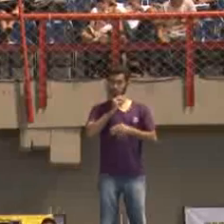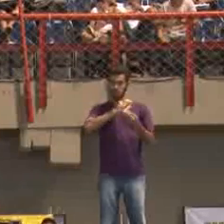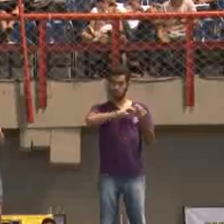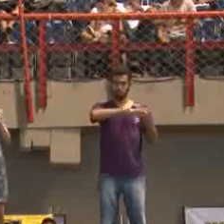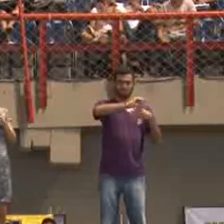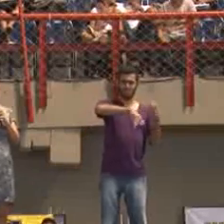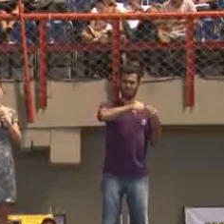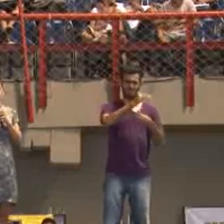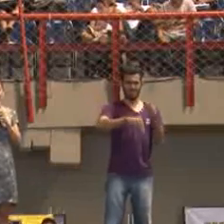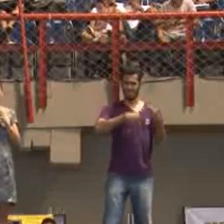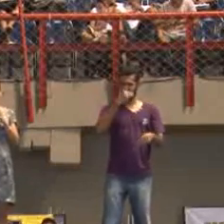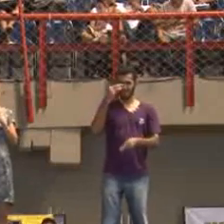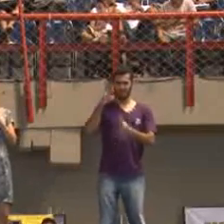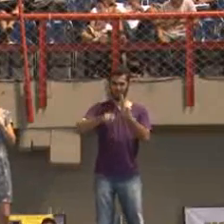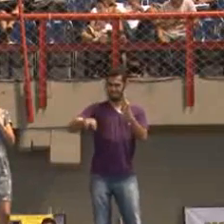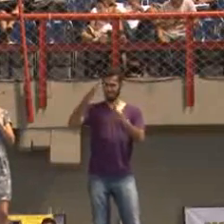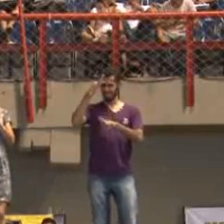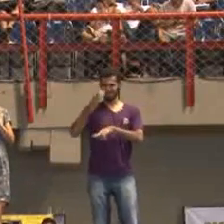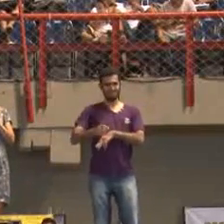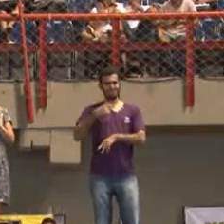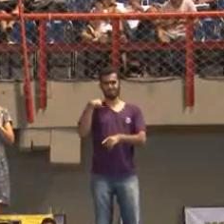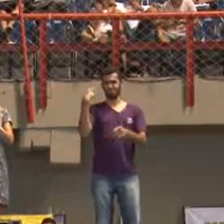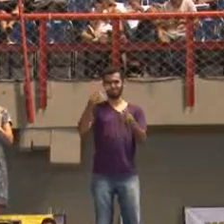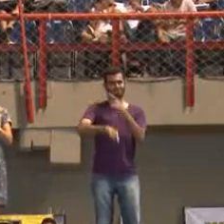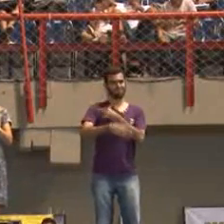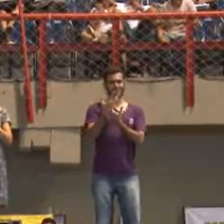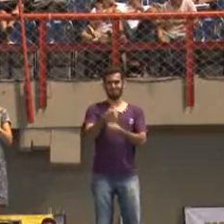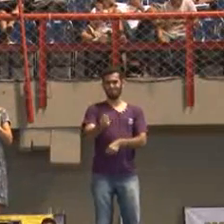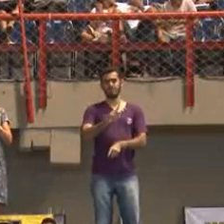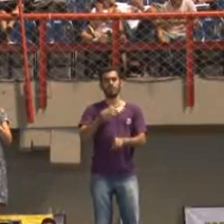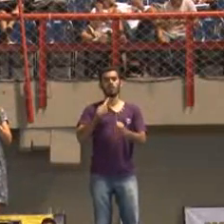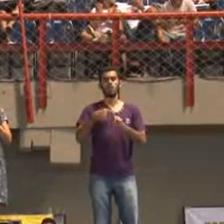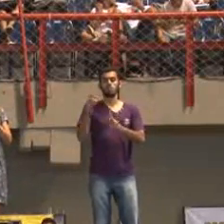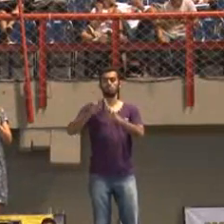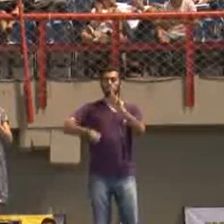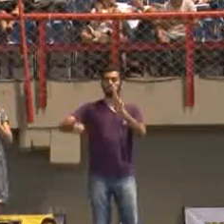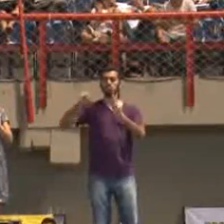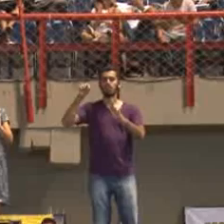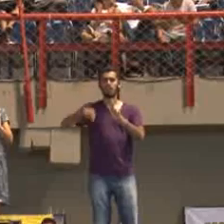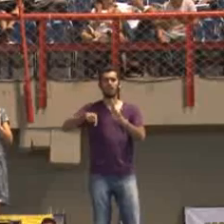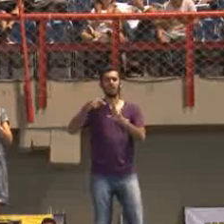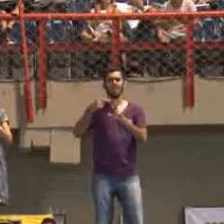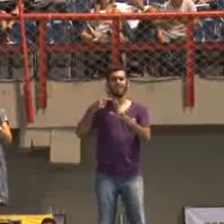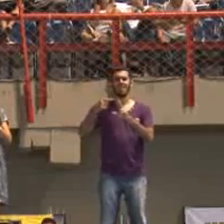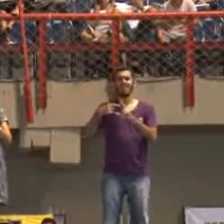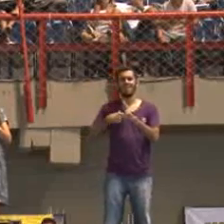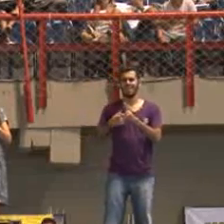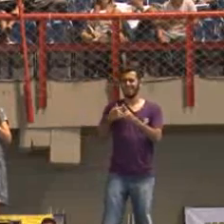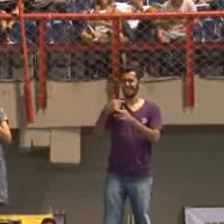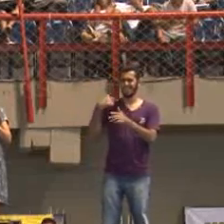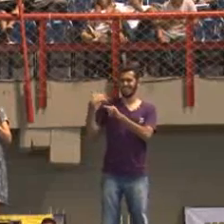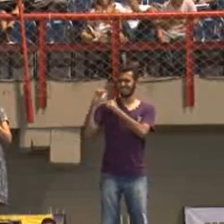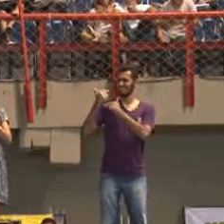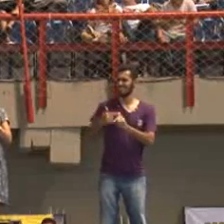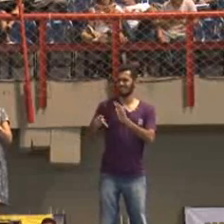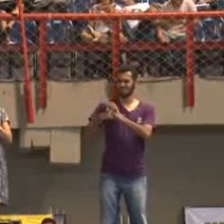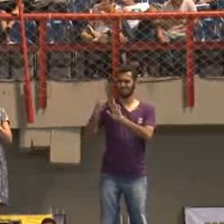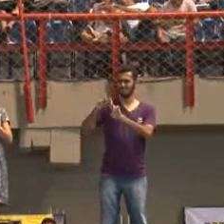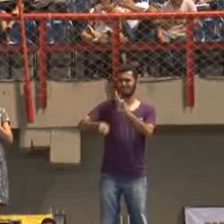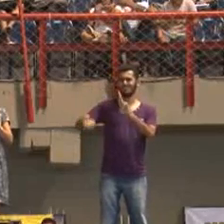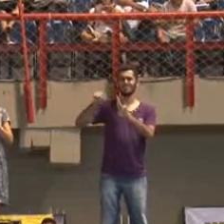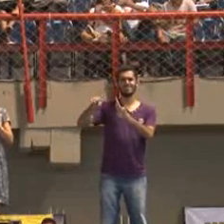questões de fé é inconcebível, pois os dogmas religiosos, os preceitos e as crendices independem